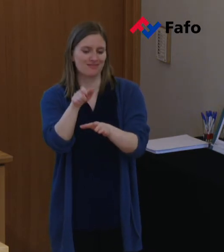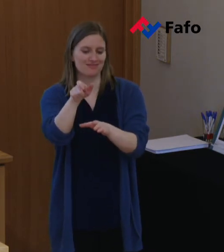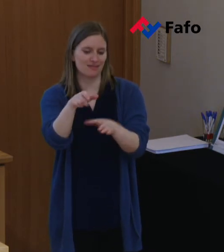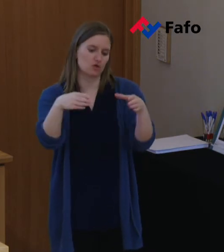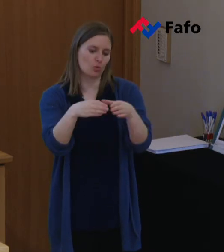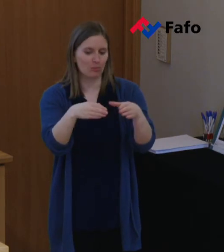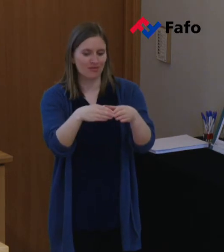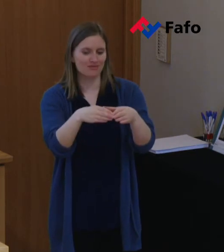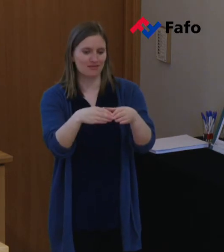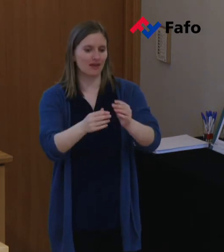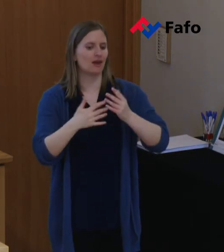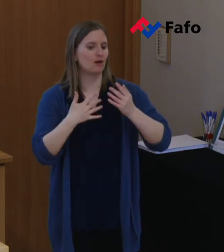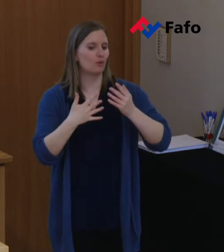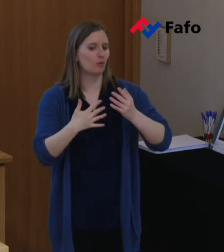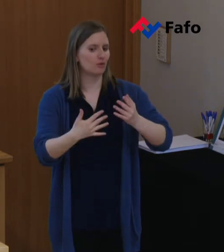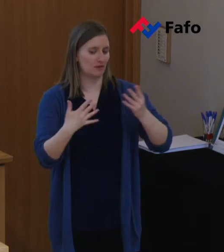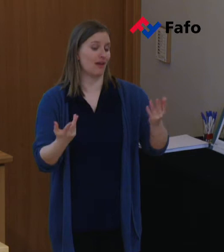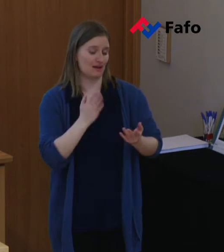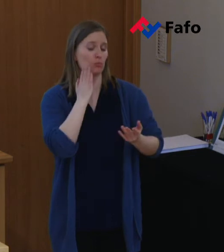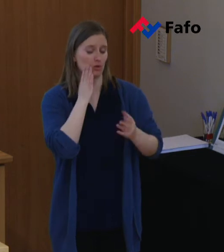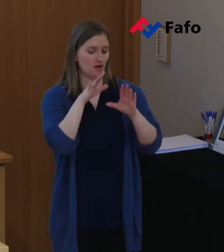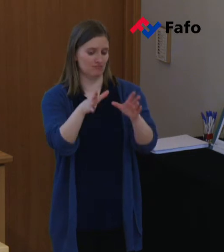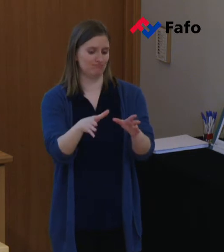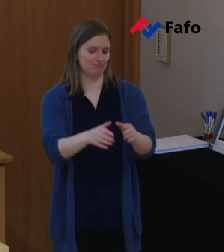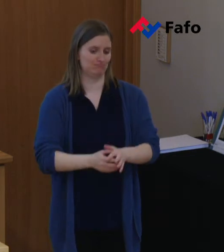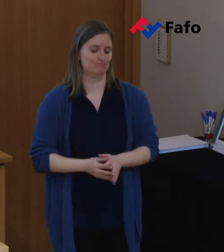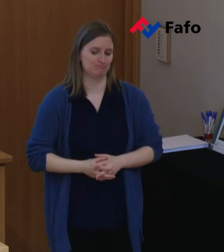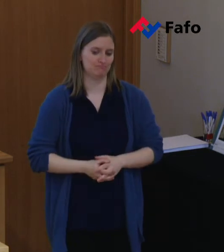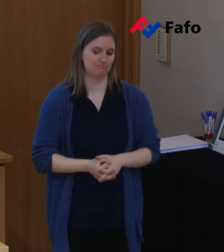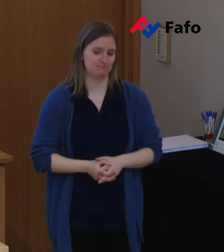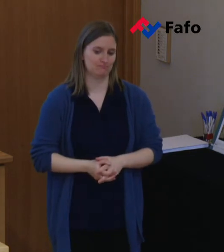denne gruppa I ordinære boliger.